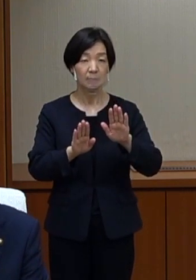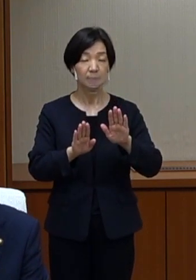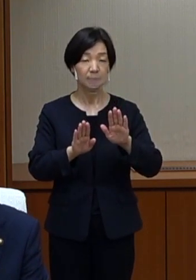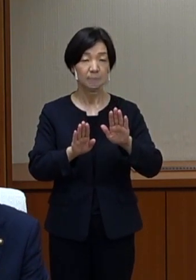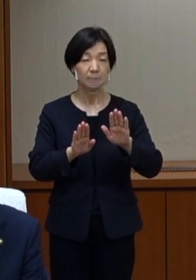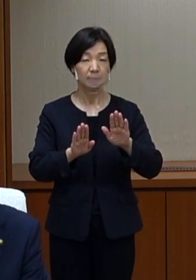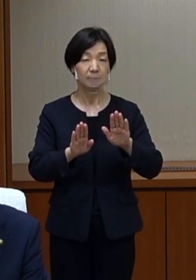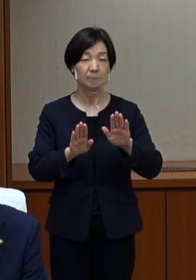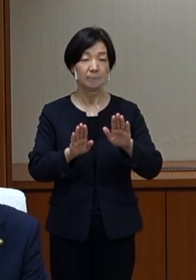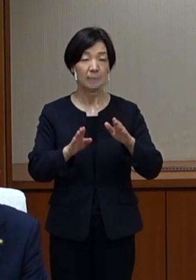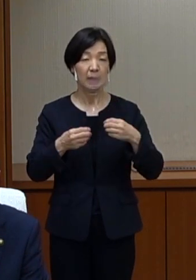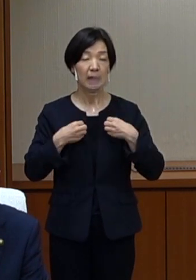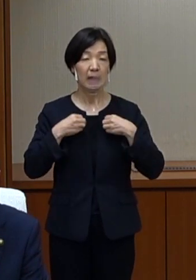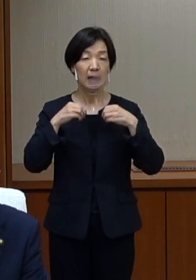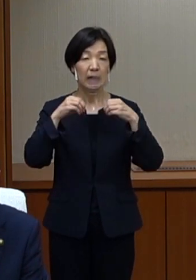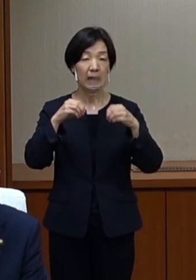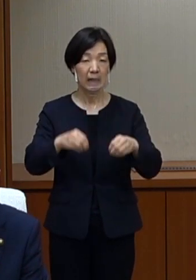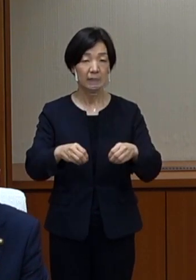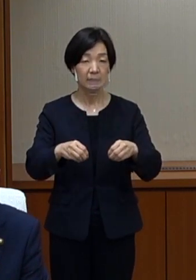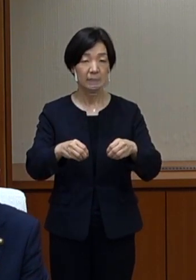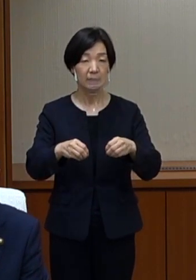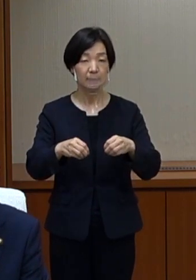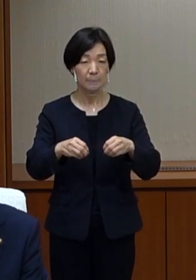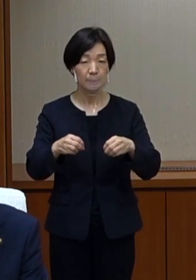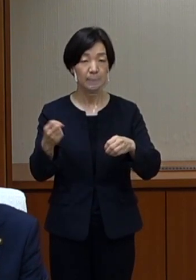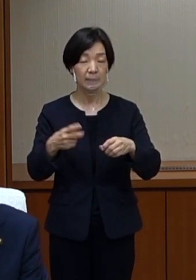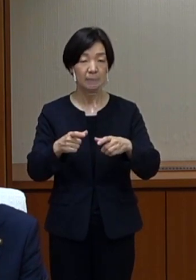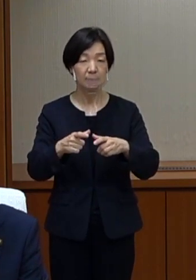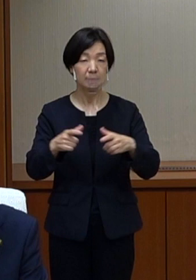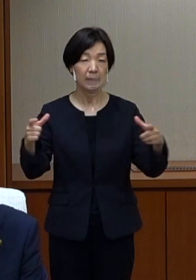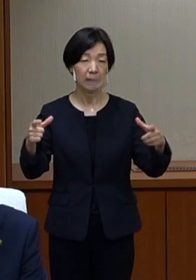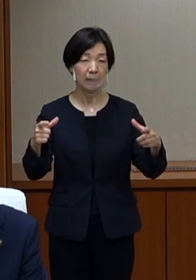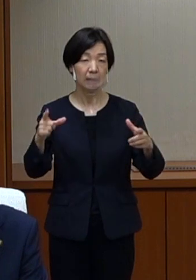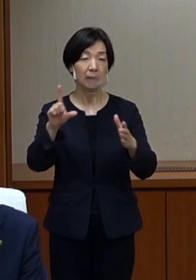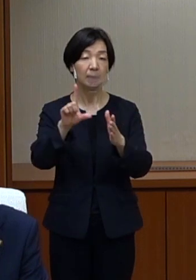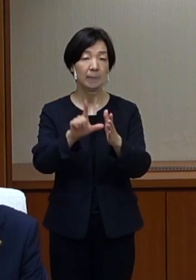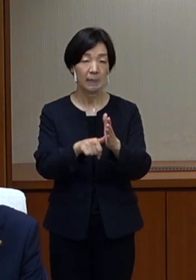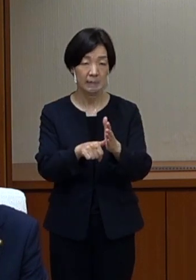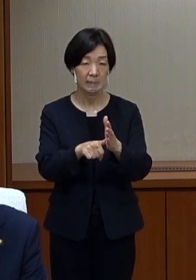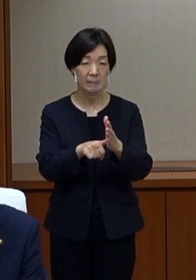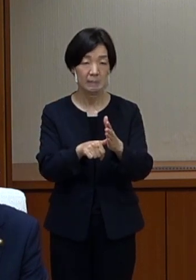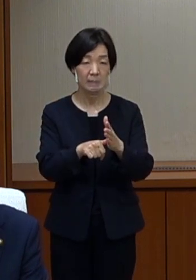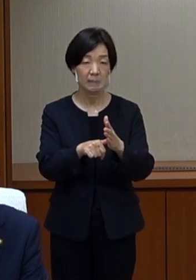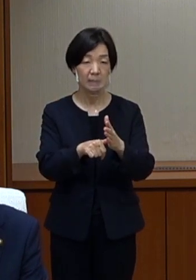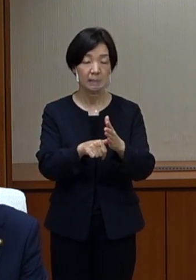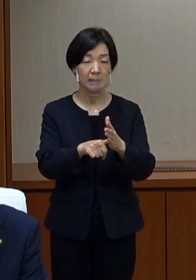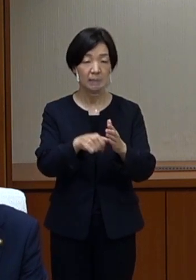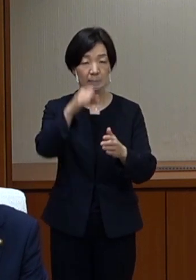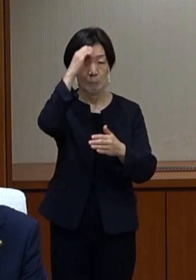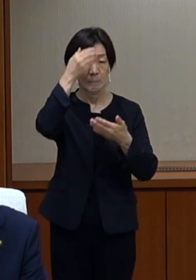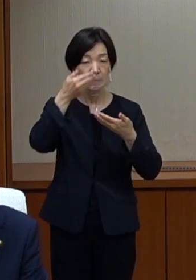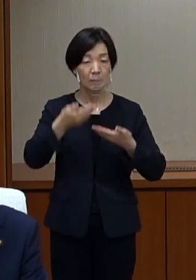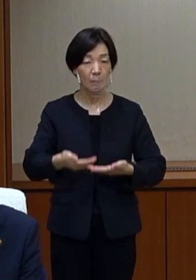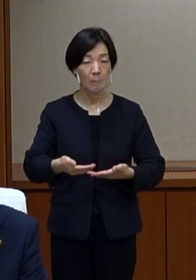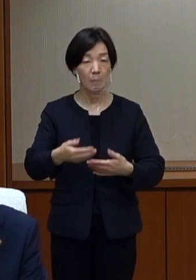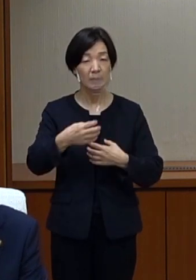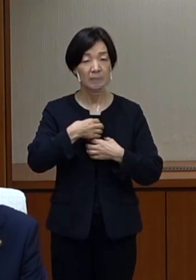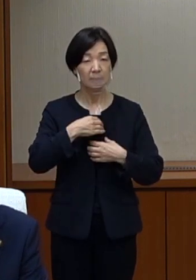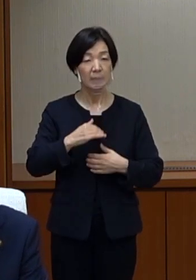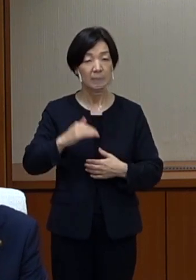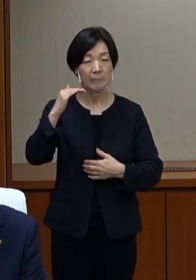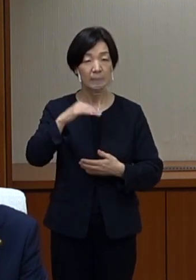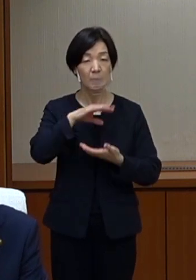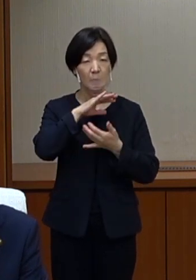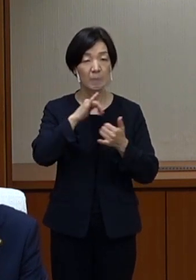さらに再拡大すると重症化リスクの高い高齢者等の感染が